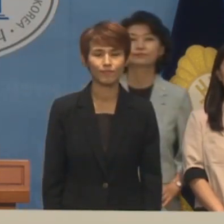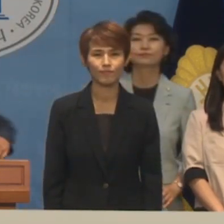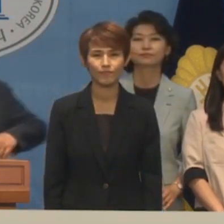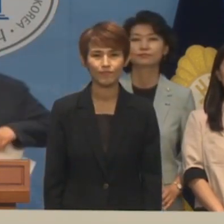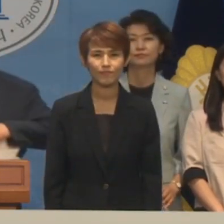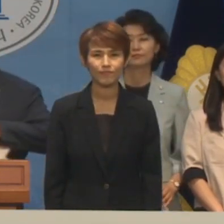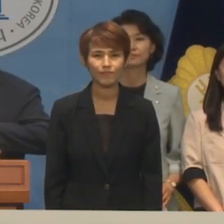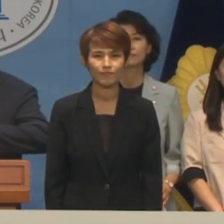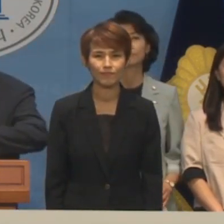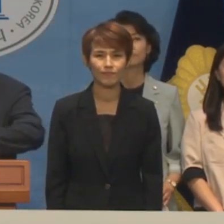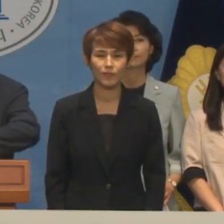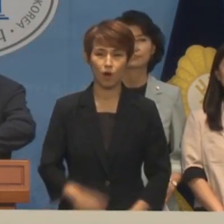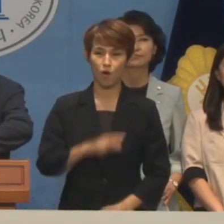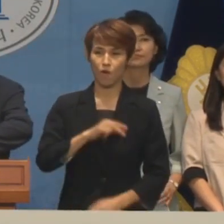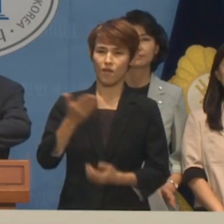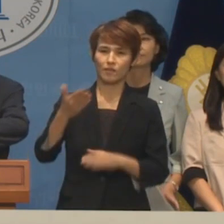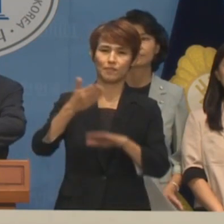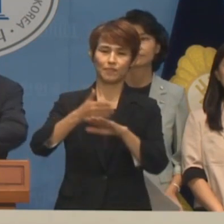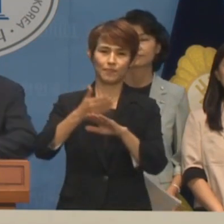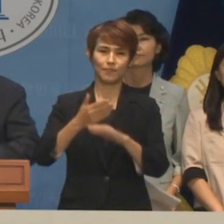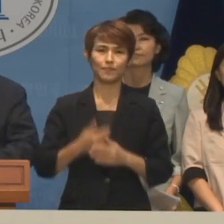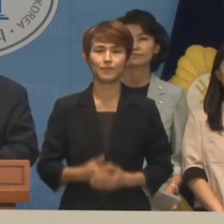예, 강경숙 의원님 고맙습니다.